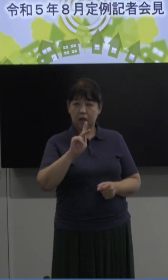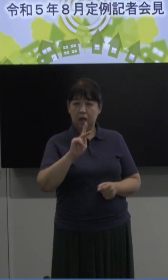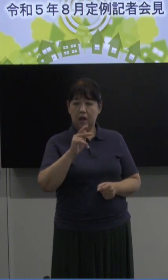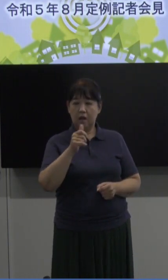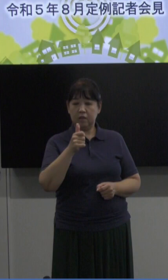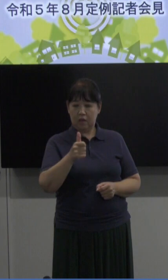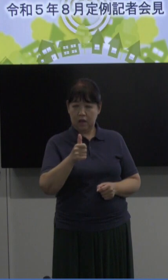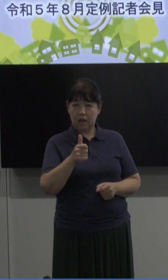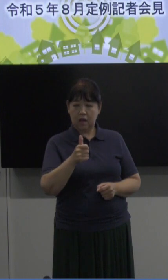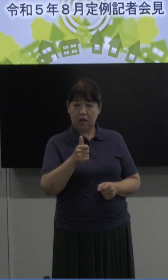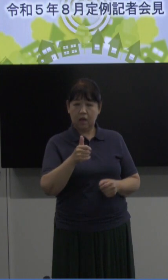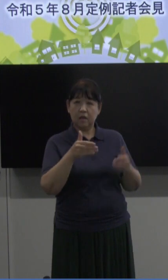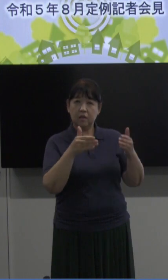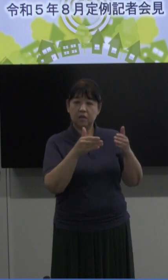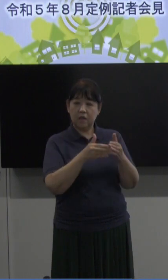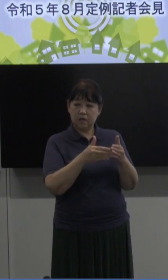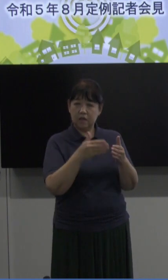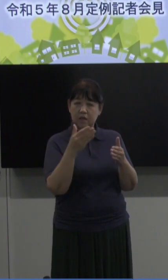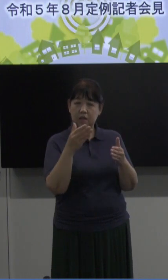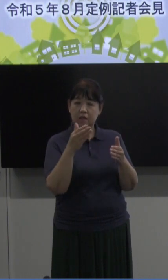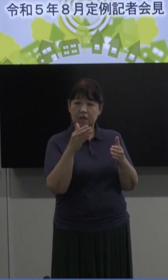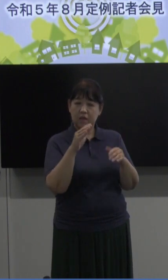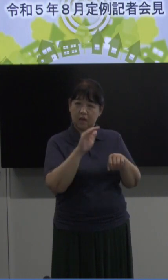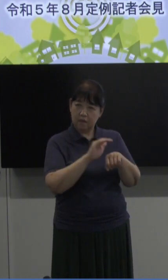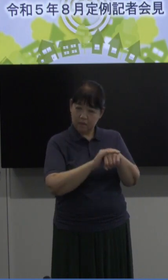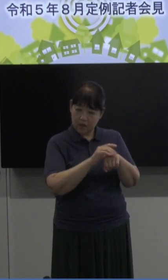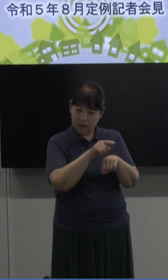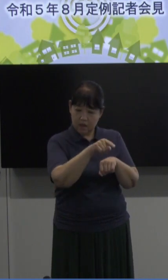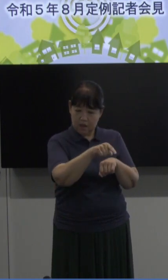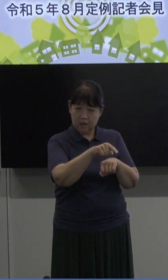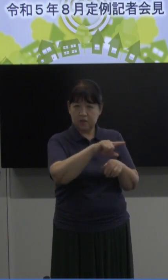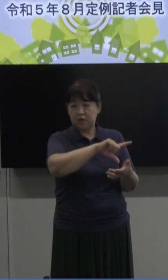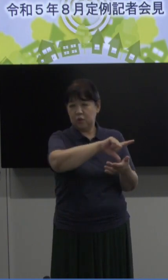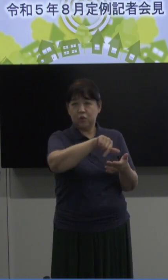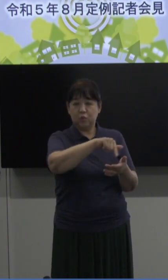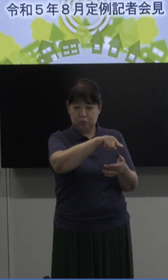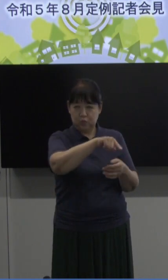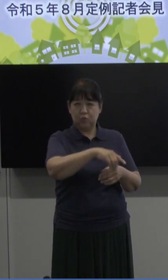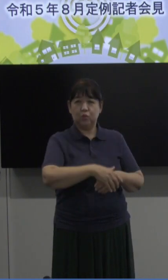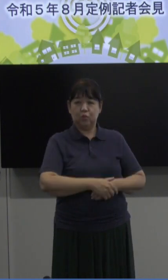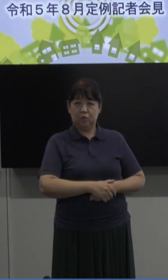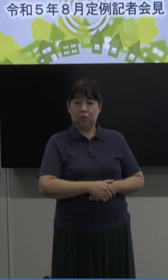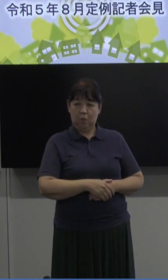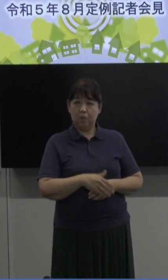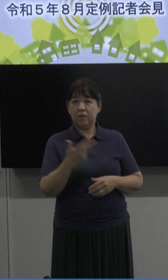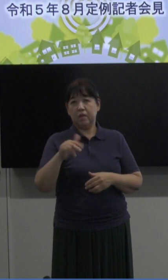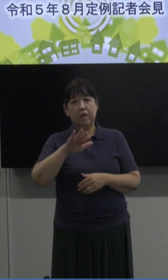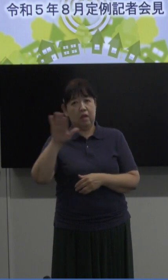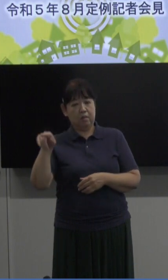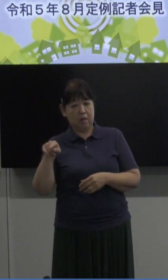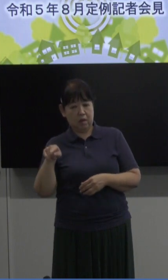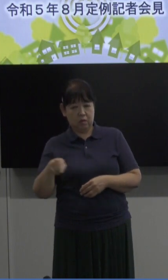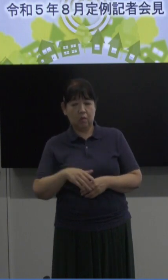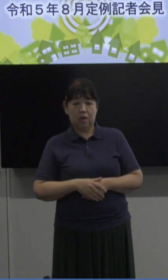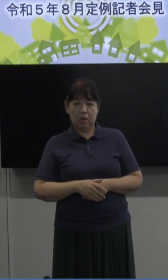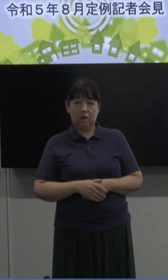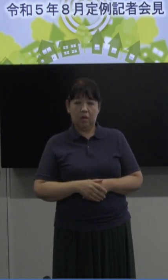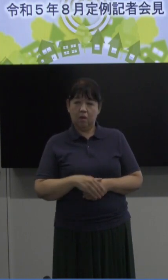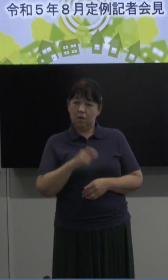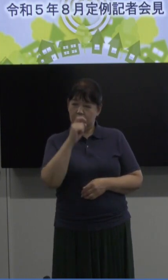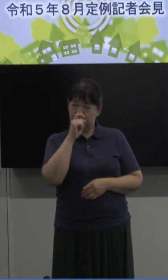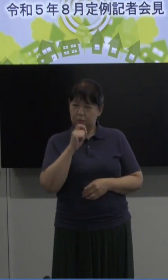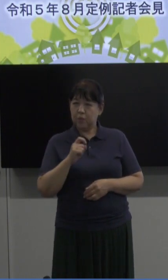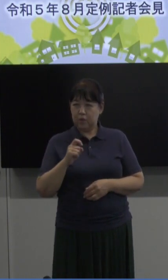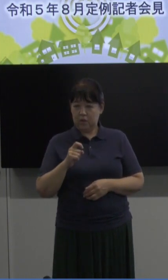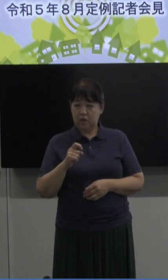経費や、これは七山地区になりますけど、老朽化によりまして崩落の恐れがあ